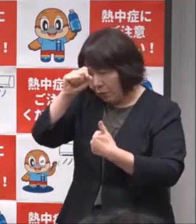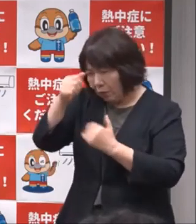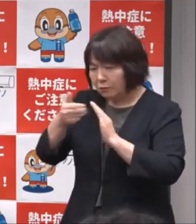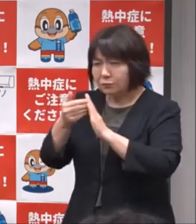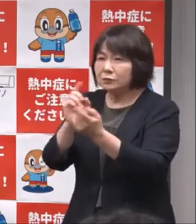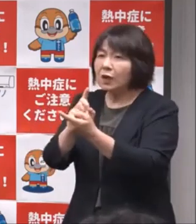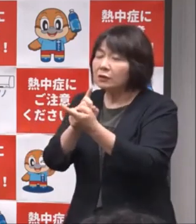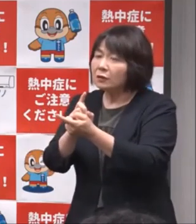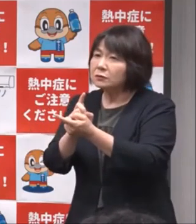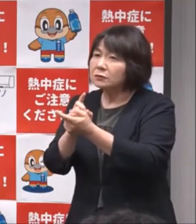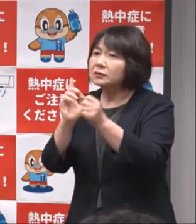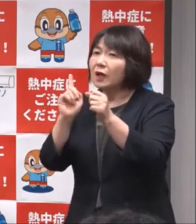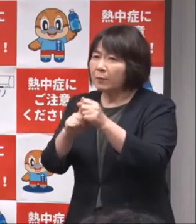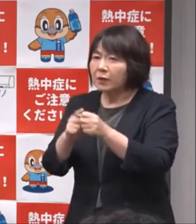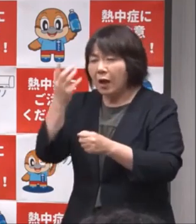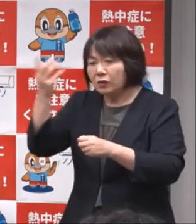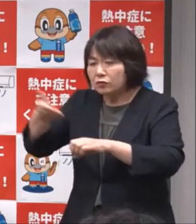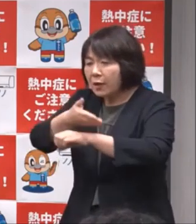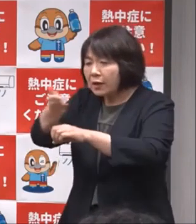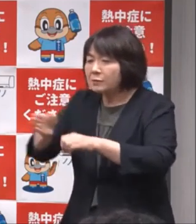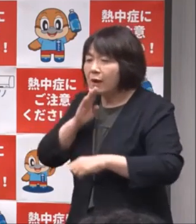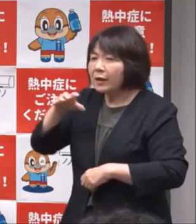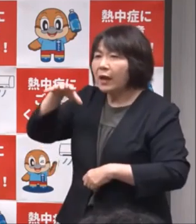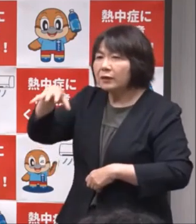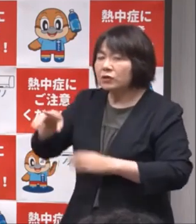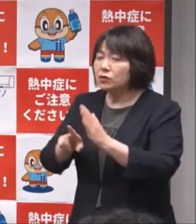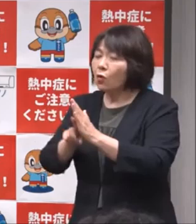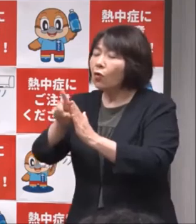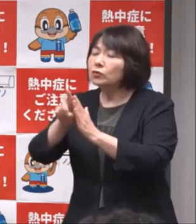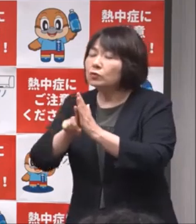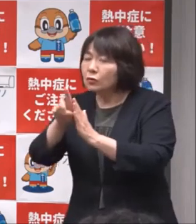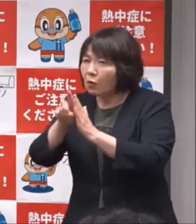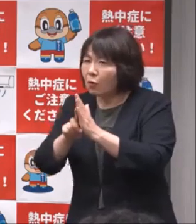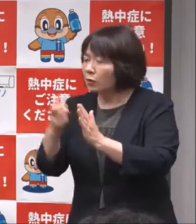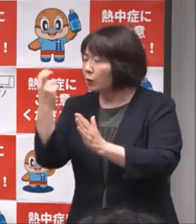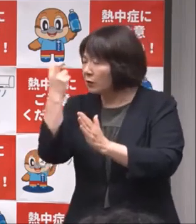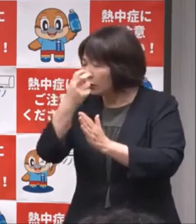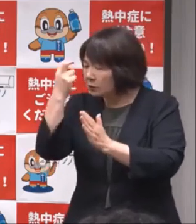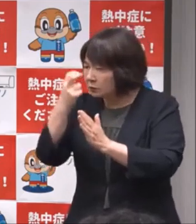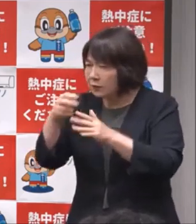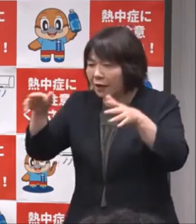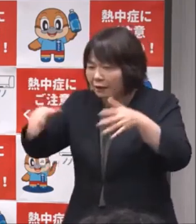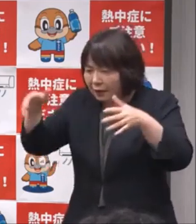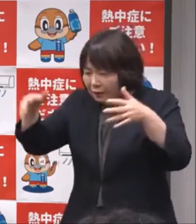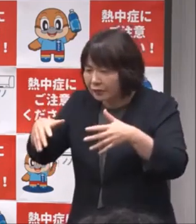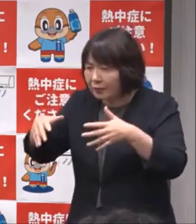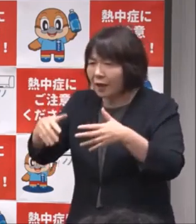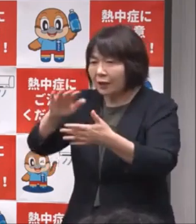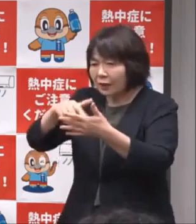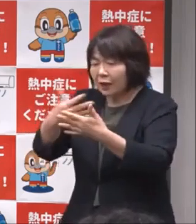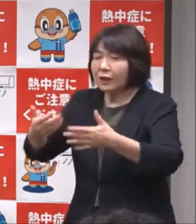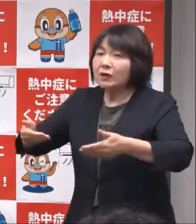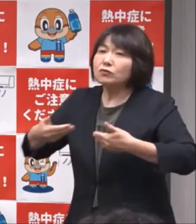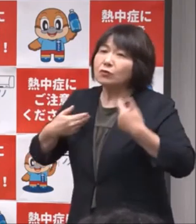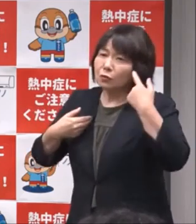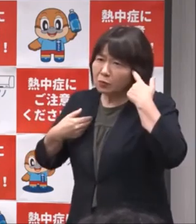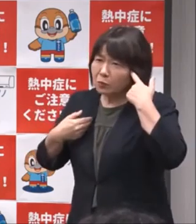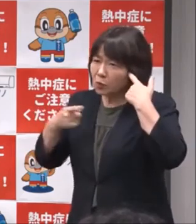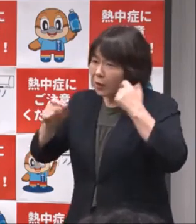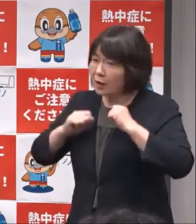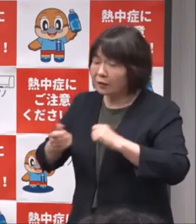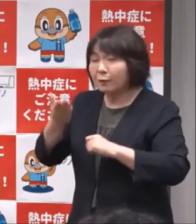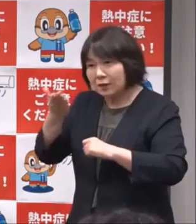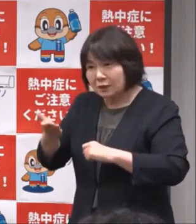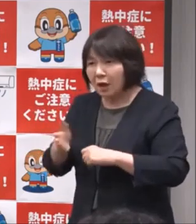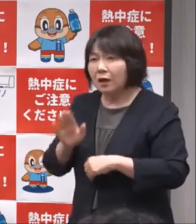にするにはですね、夢洲現地での温度測定データの収集が不可欠だと思うんですが、これはすでにやられてるんでしょうか、これ